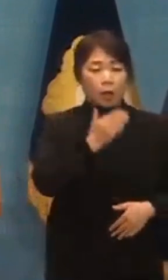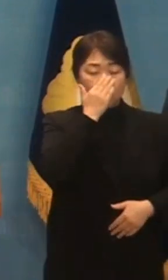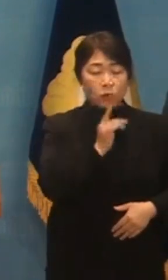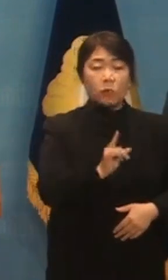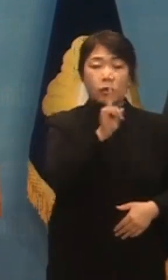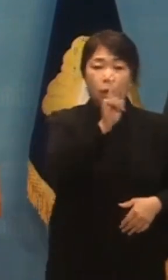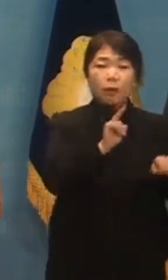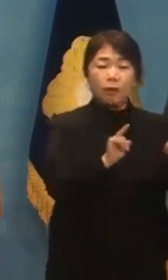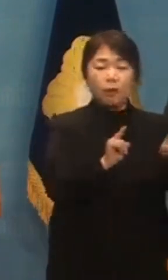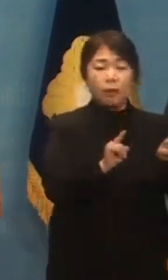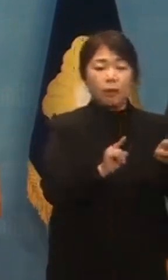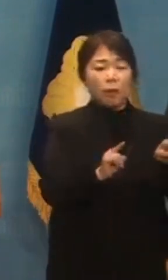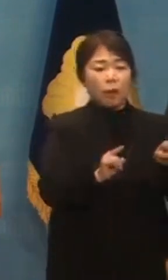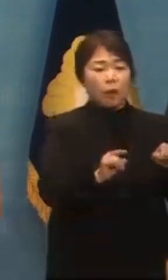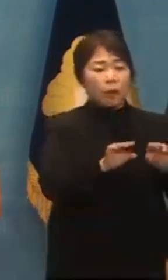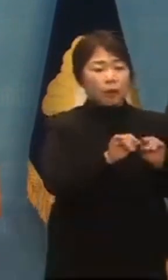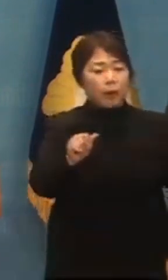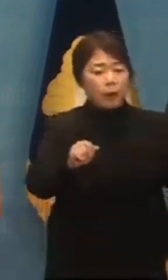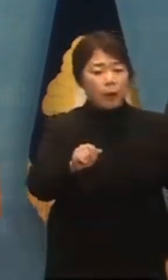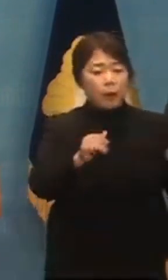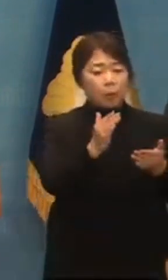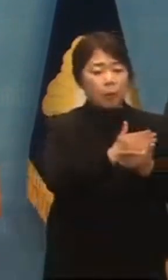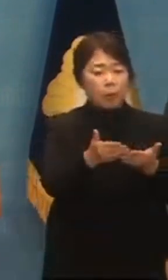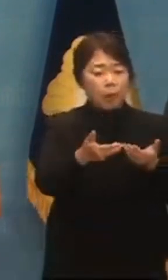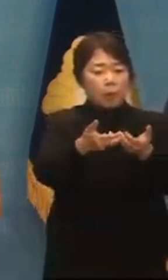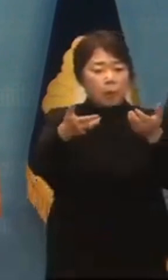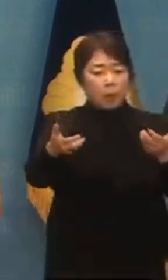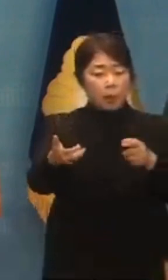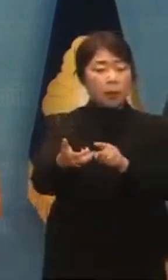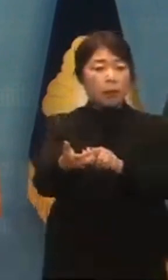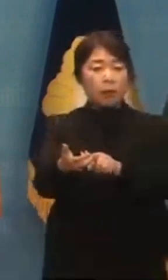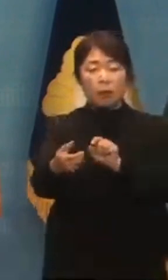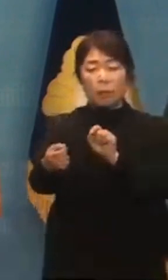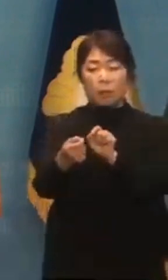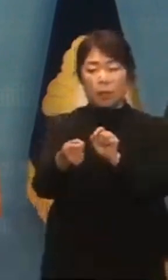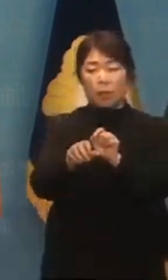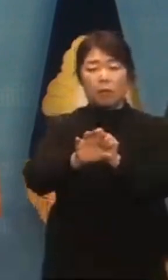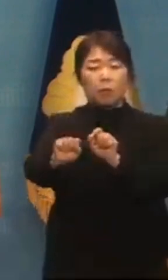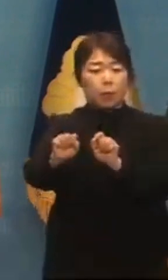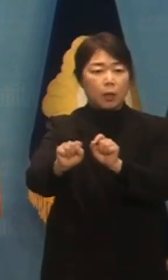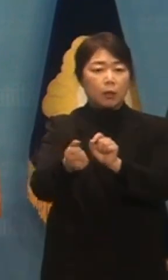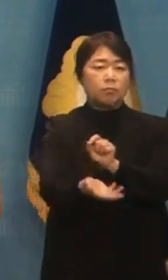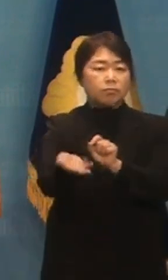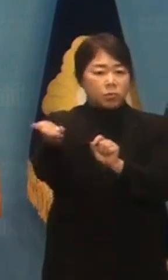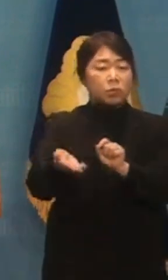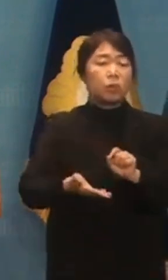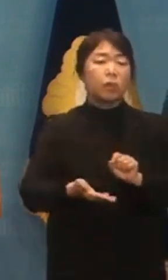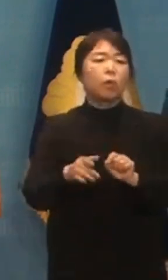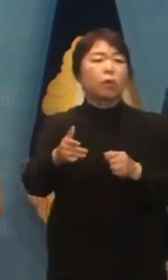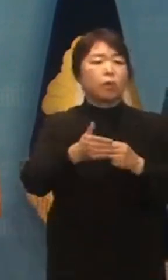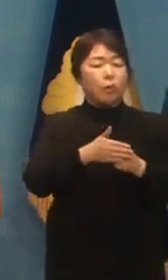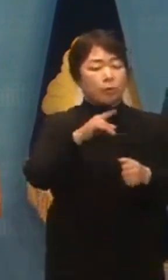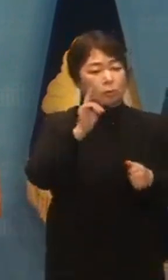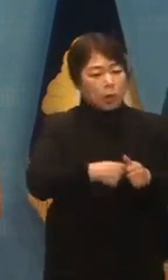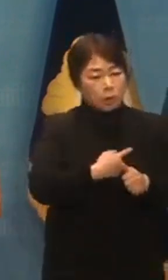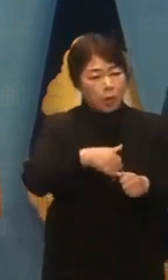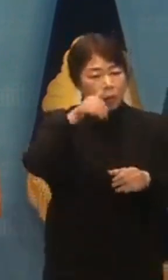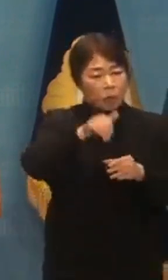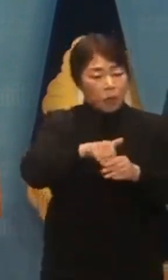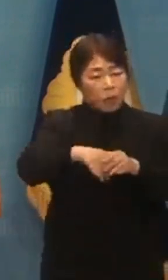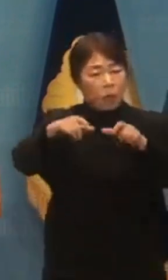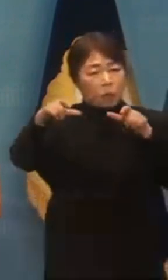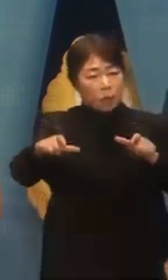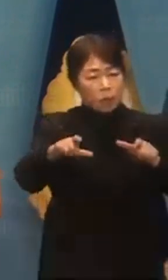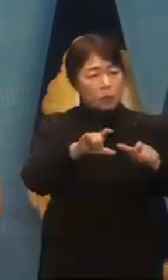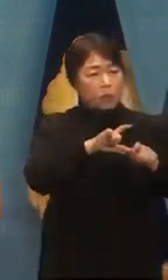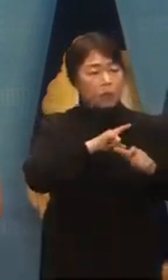해룡면을 인위적으로 분할해서 인접선거구에 붙이는 바람에 선거구